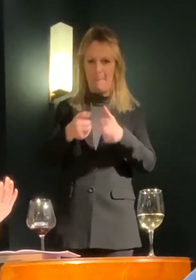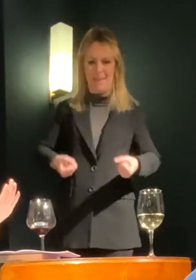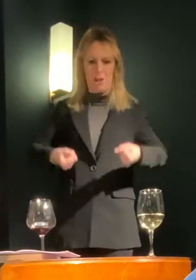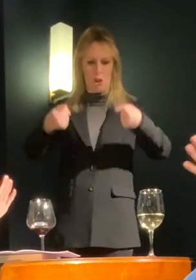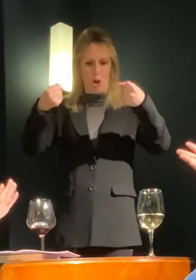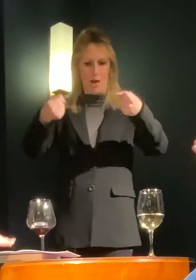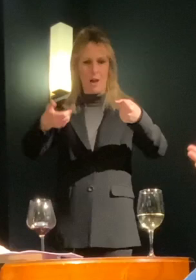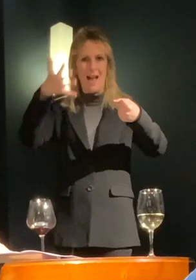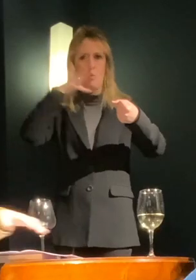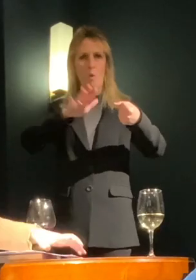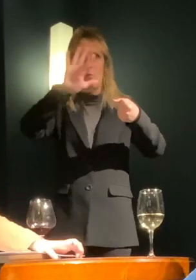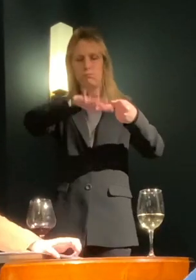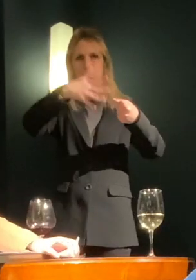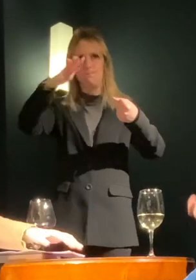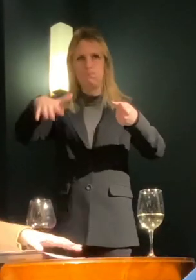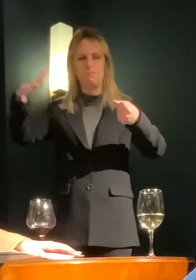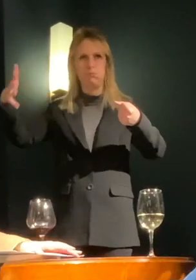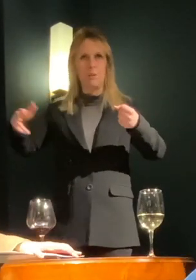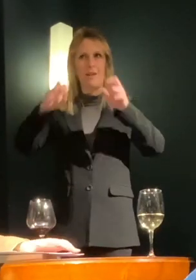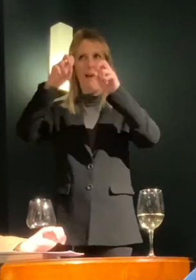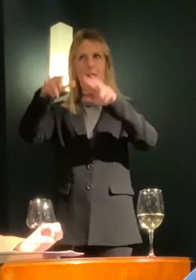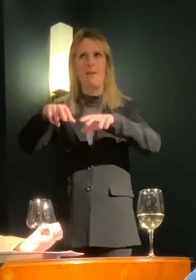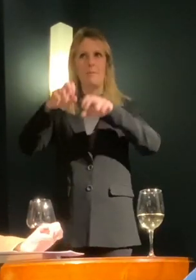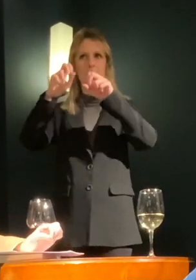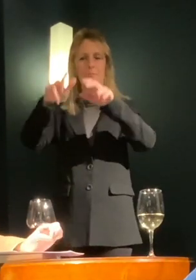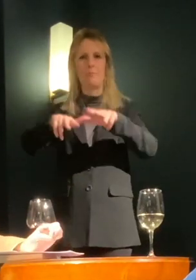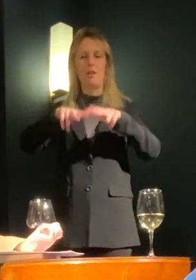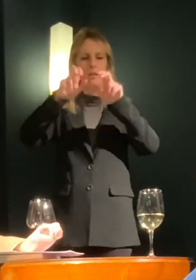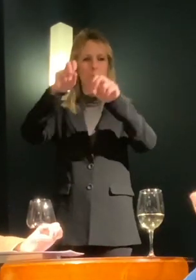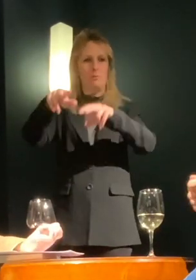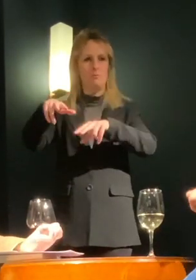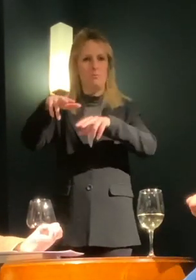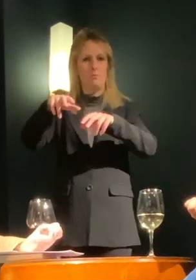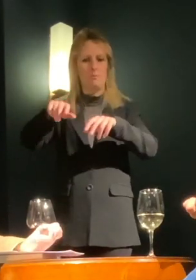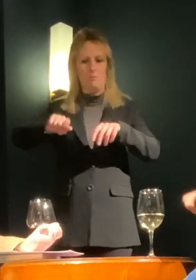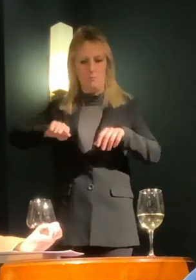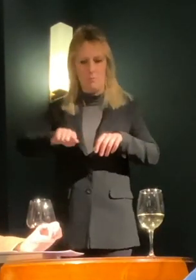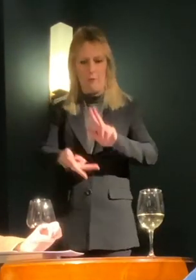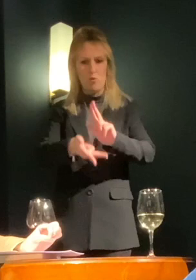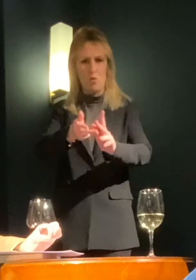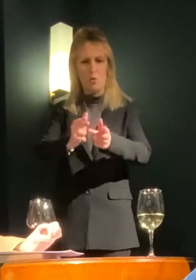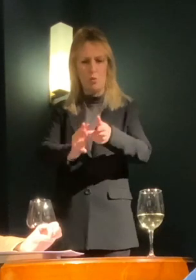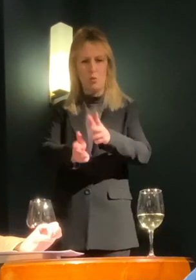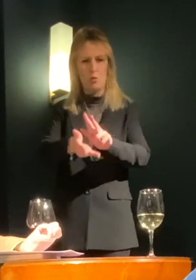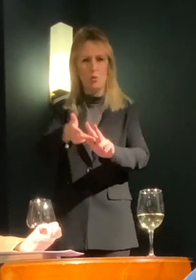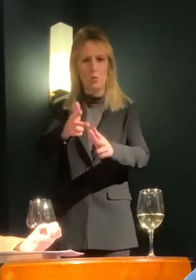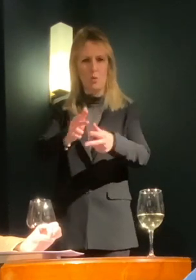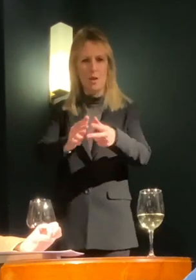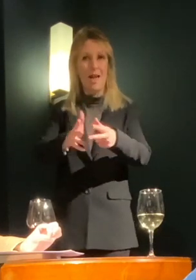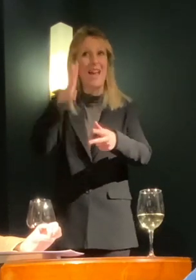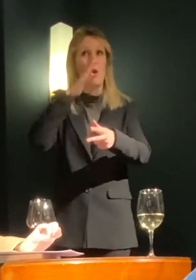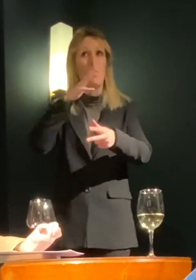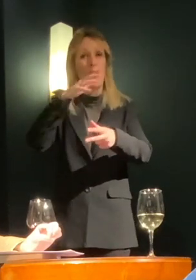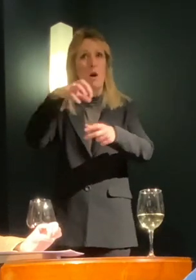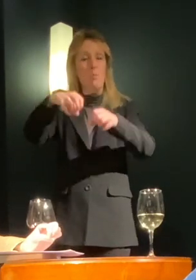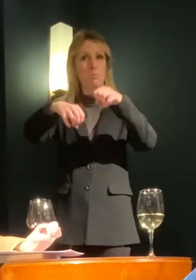una barzelletta, cioè no, non è una barzelletta. C'è una rana che nuota in una pentola, la pentola si accende il fuoco sotto, basso, in modo che l'acqua,